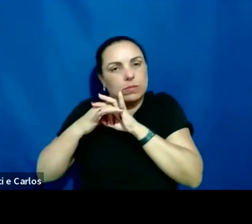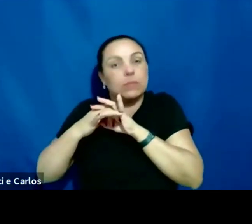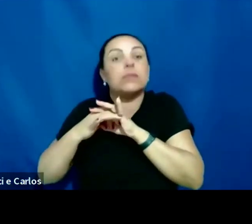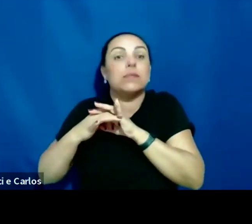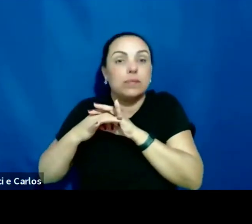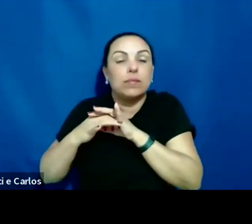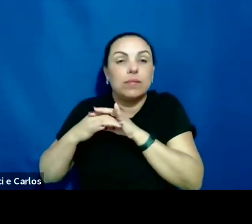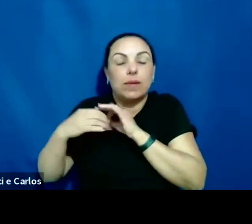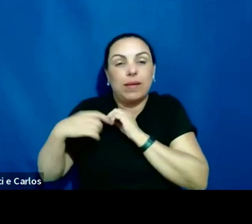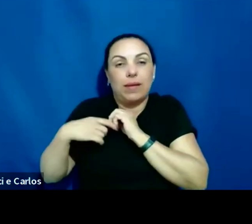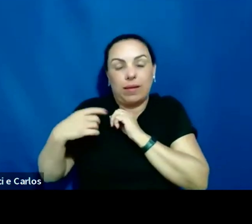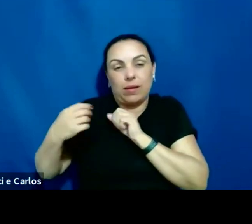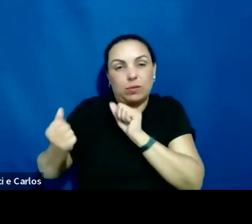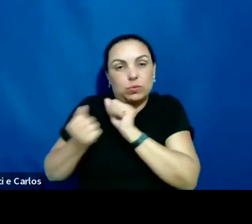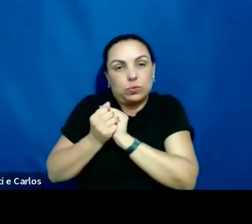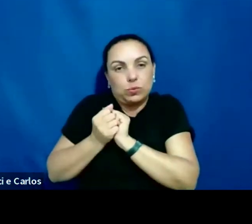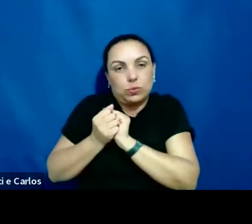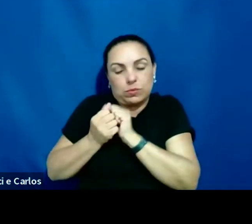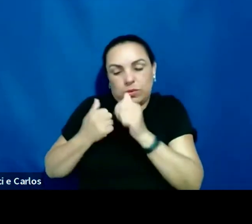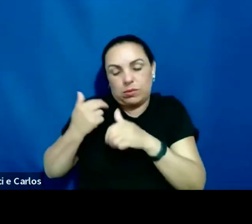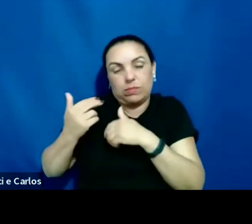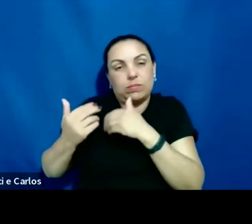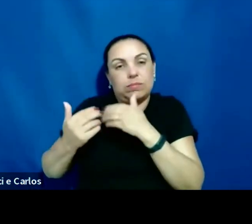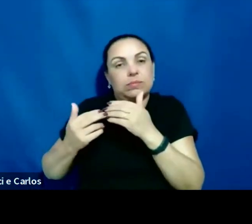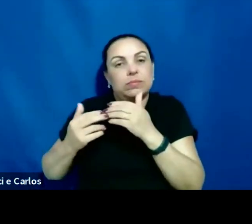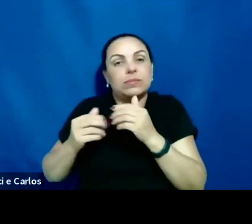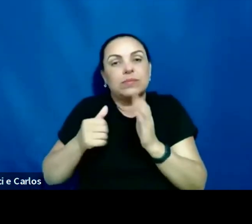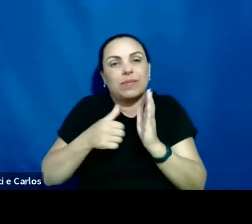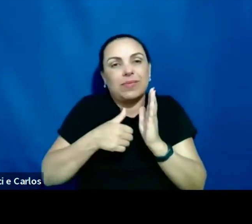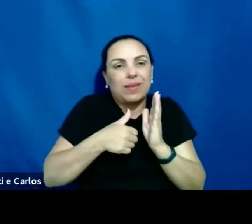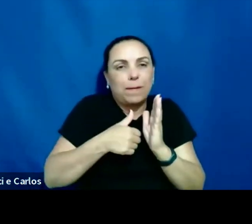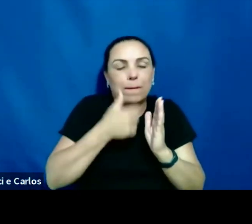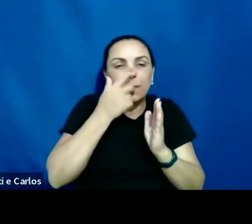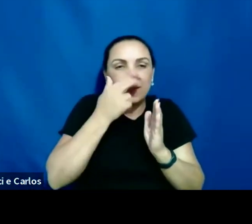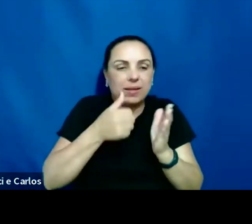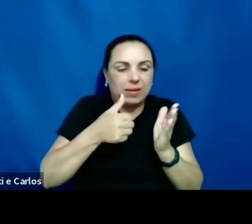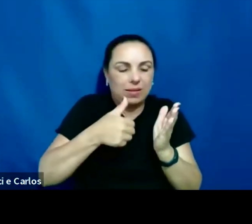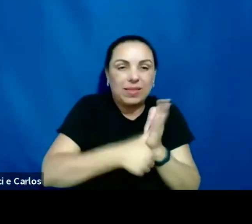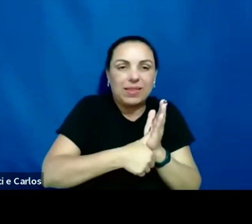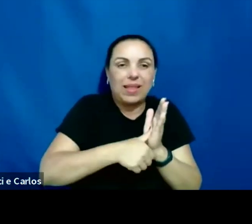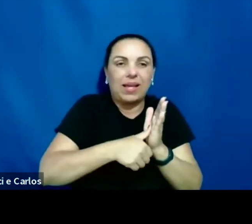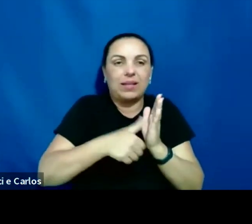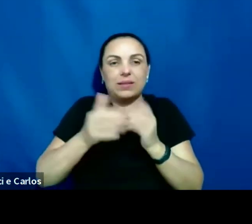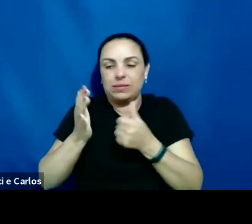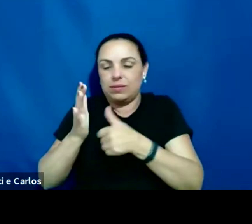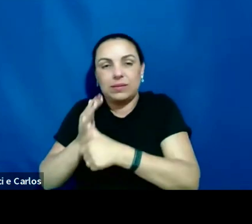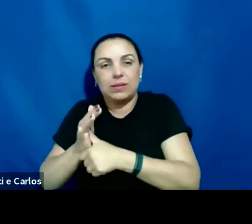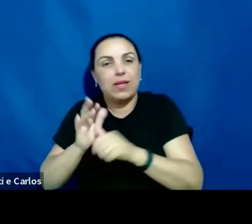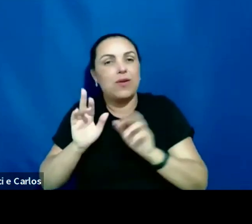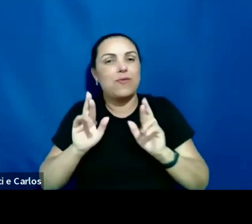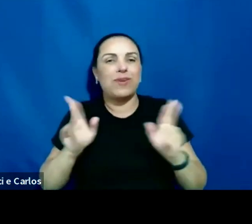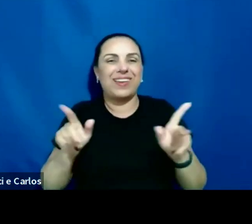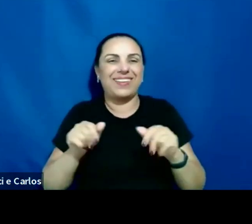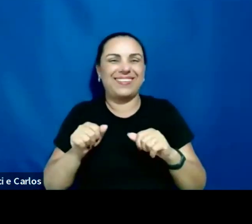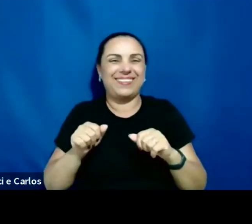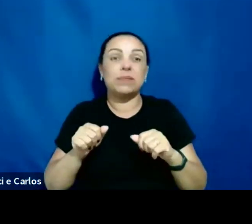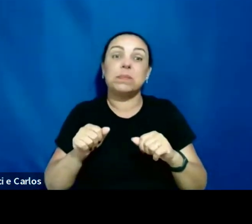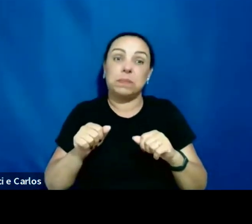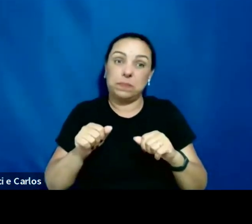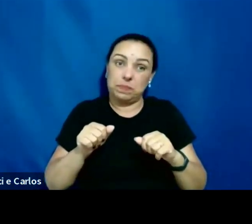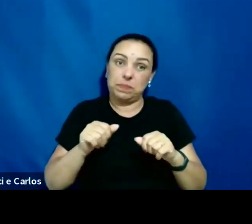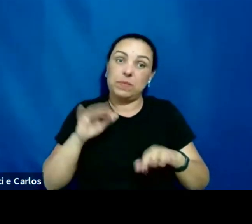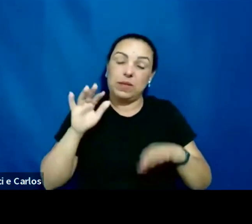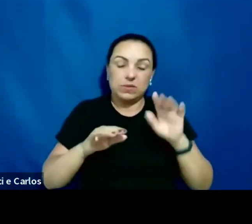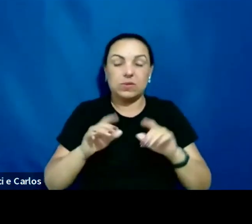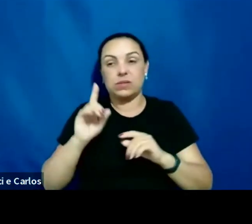diferentes. Então, gente, você pode pegar esses gêmeos univitelinos, os dois, um desenvolveu